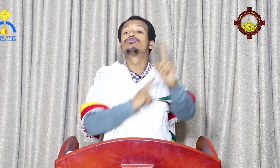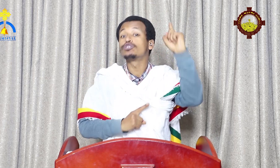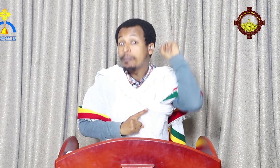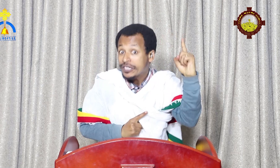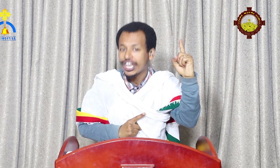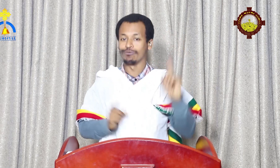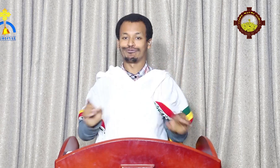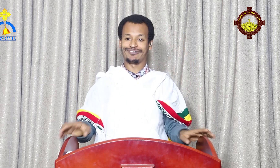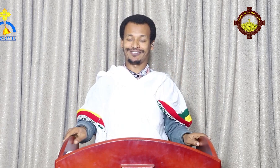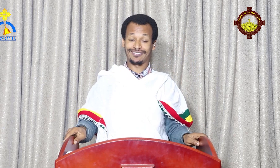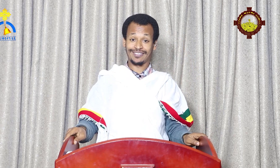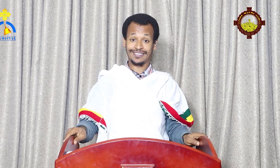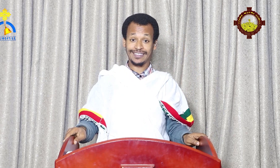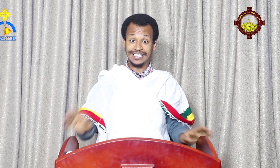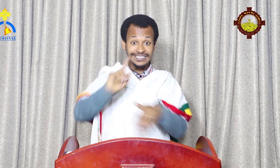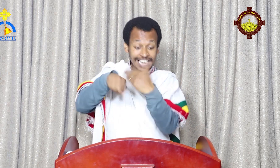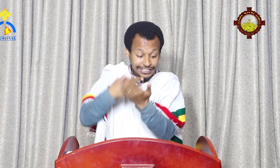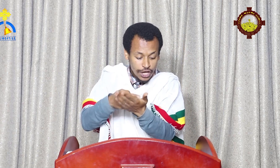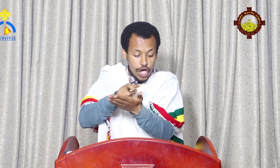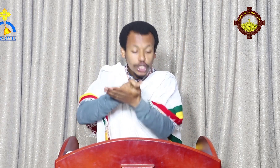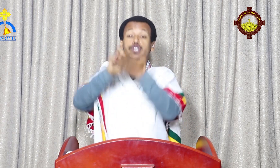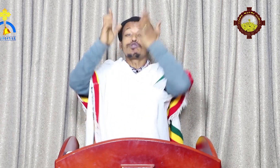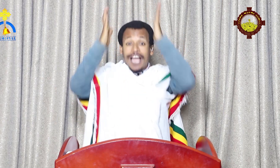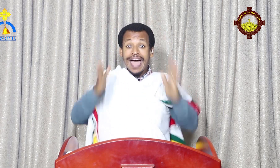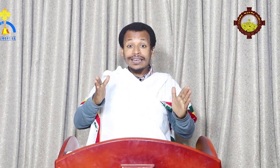ኢየሱስ ብቻ። ስለዚህ